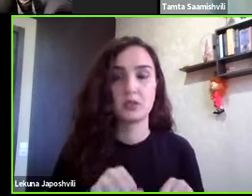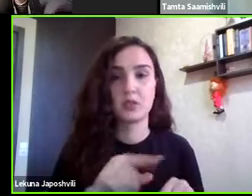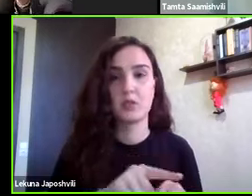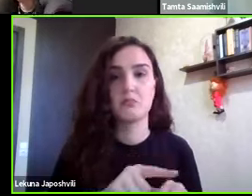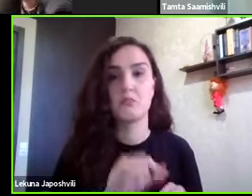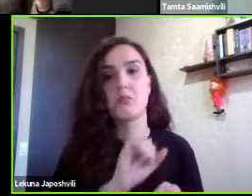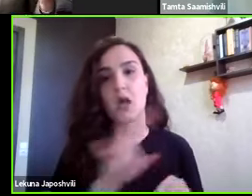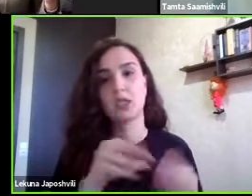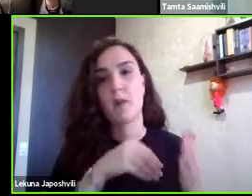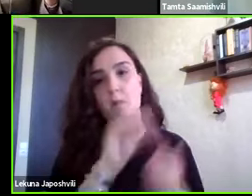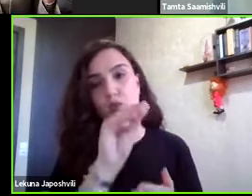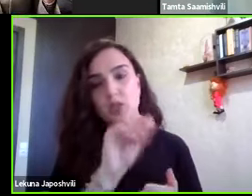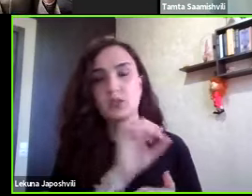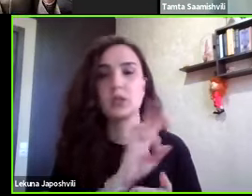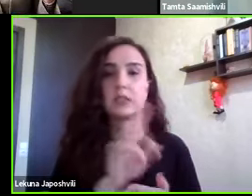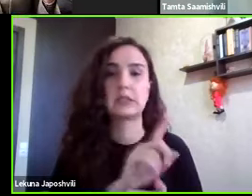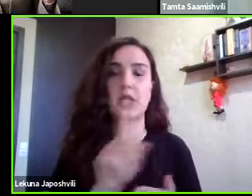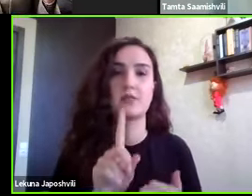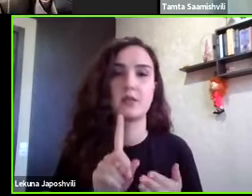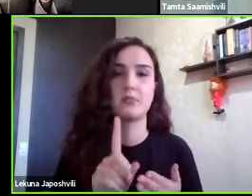ან რაღაც